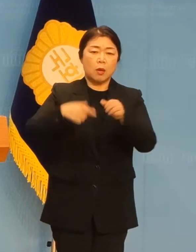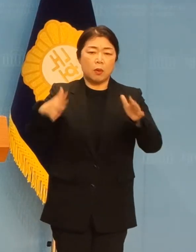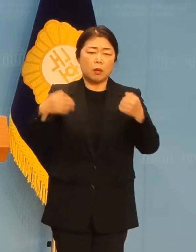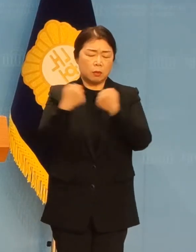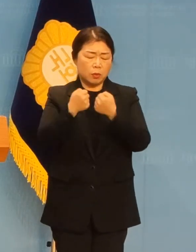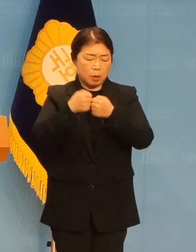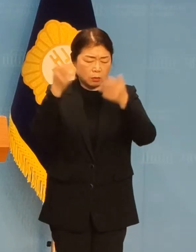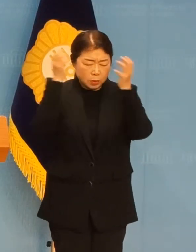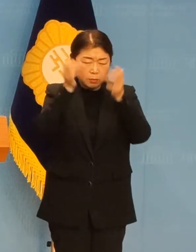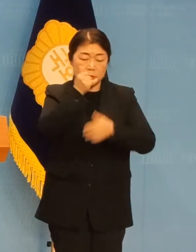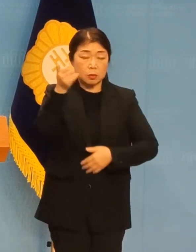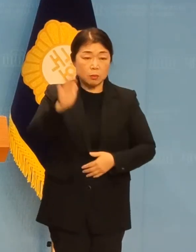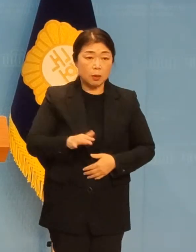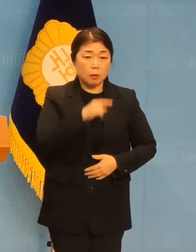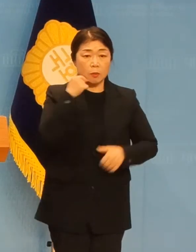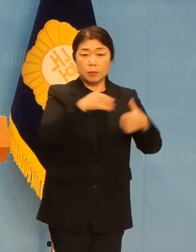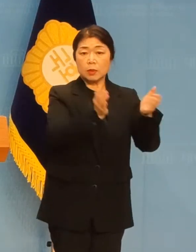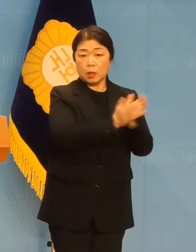3일 국힘당은